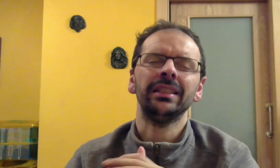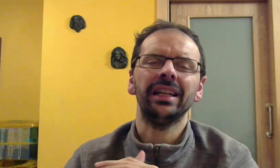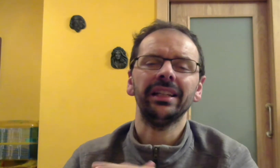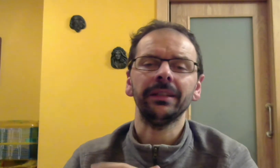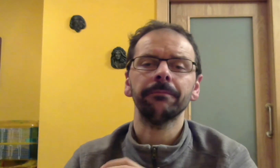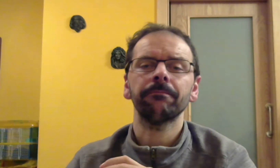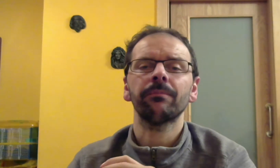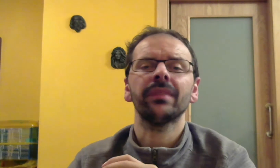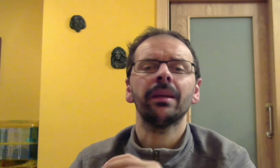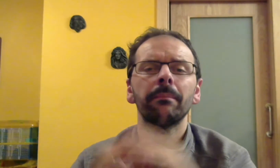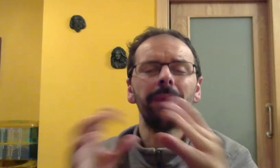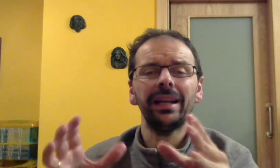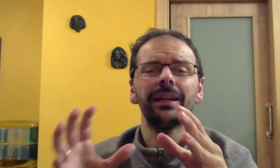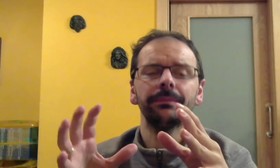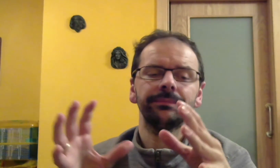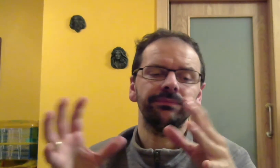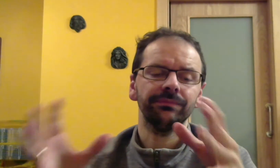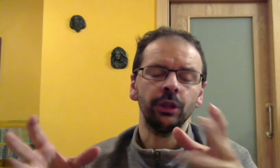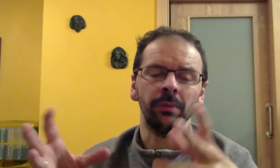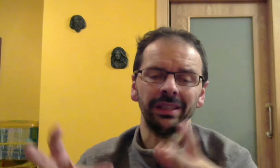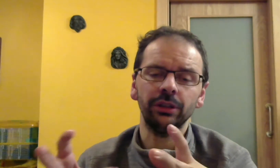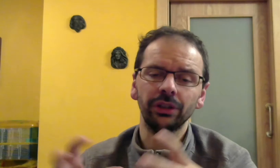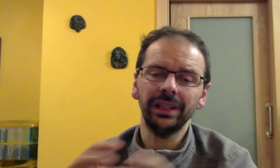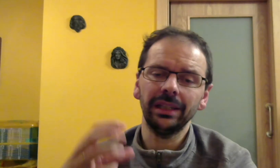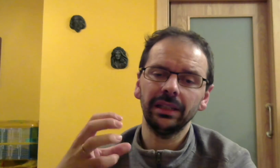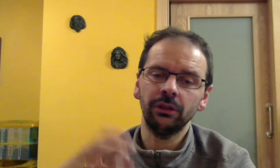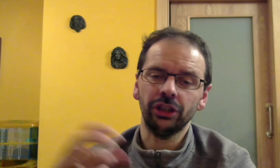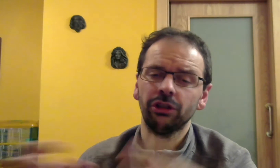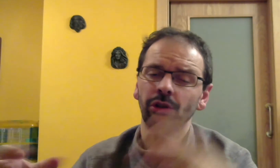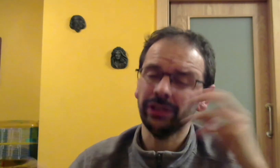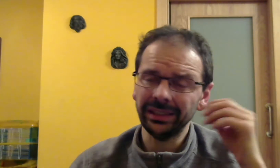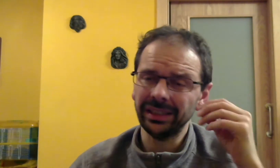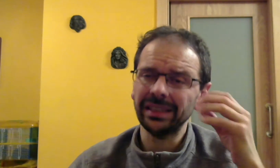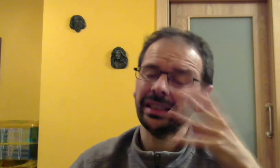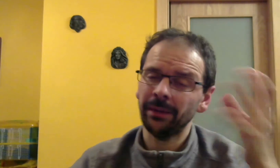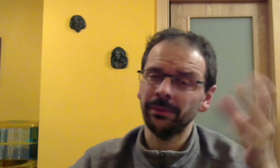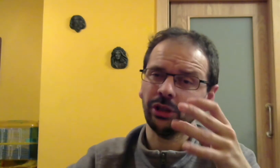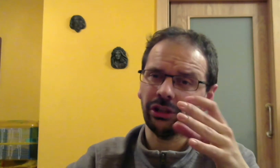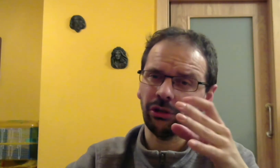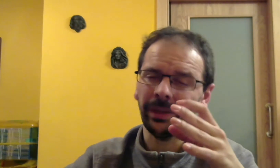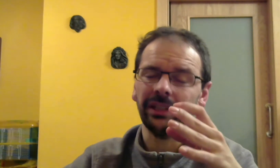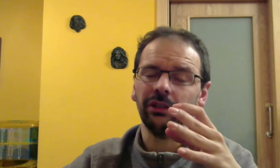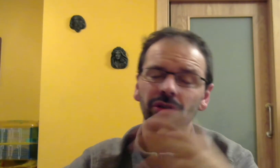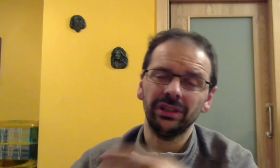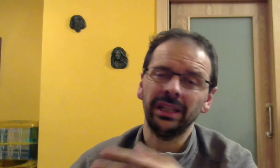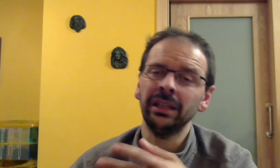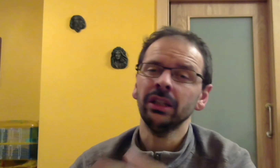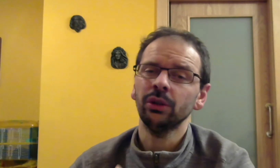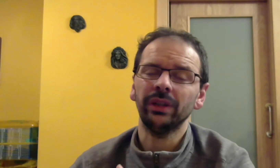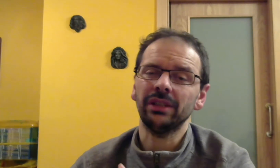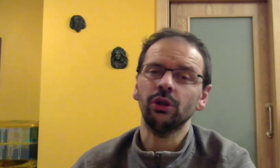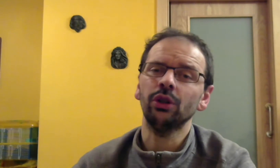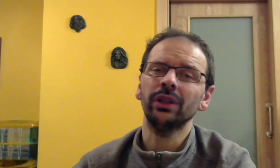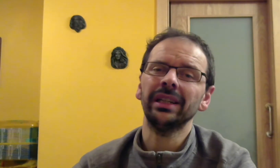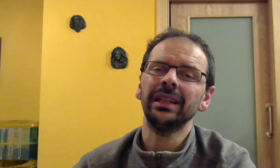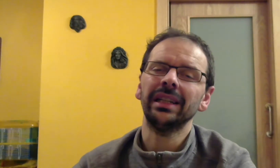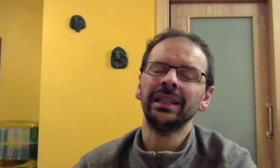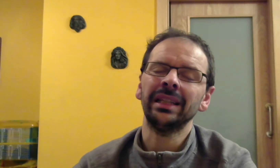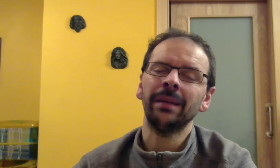Yaren. Para, como ha dicho él, los escondites, que ya vemos que son varios, no es que no era solo el de la